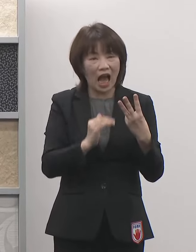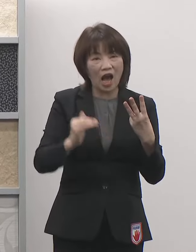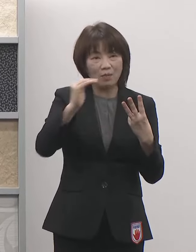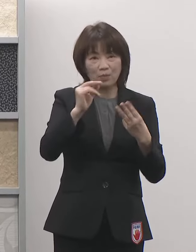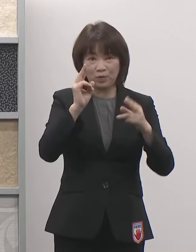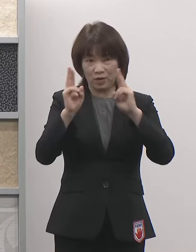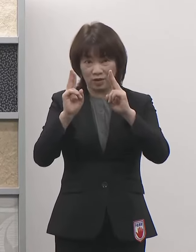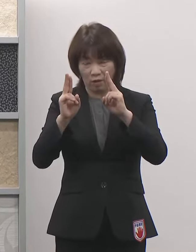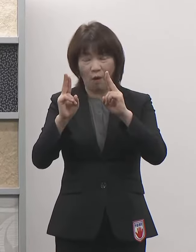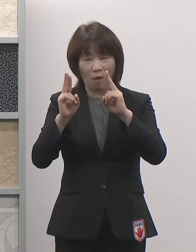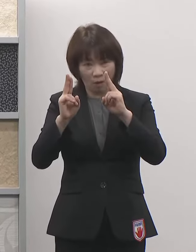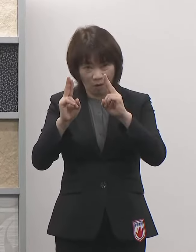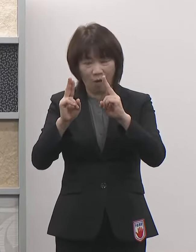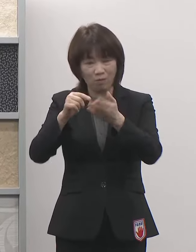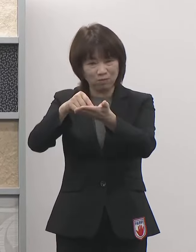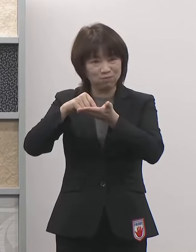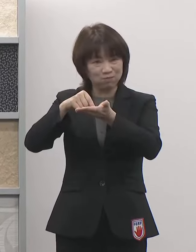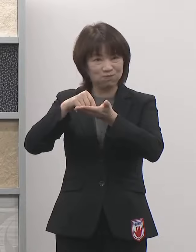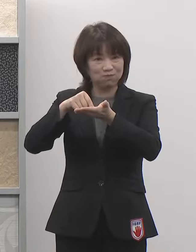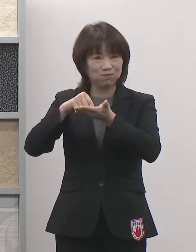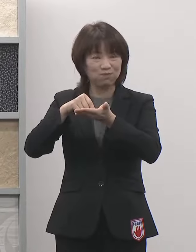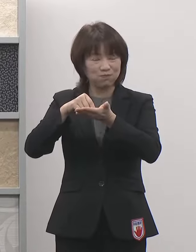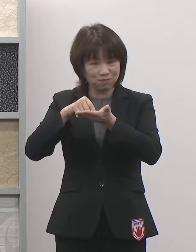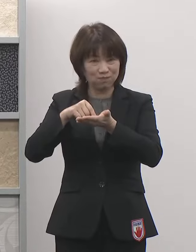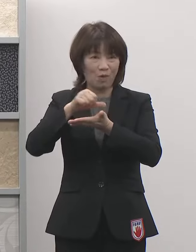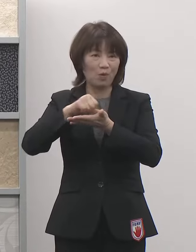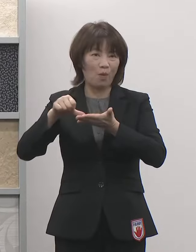加していただいておりますが、さらにその